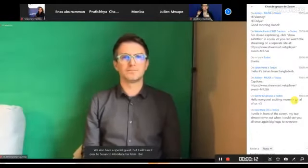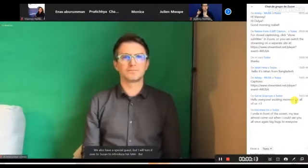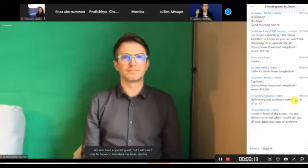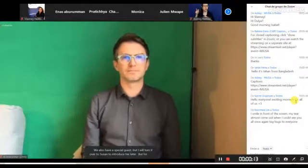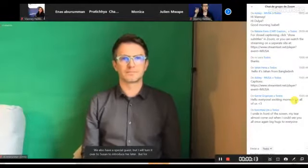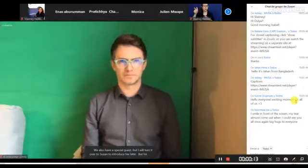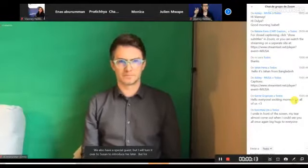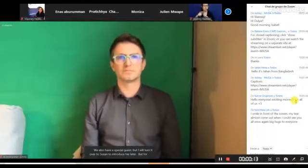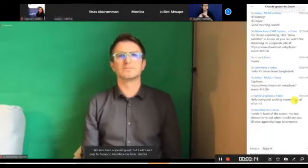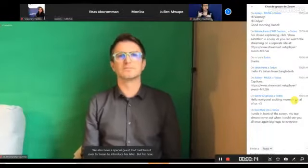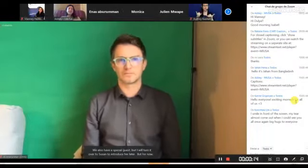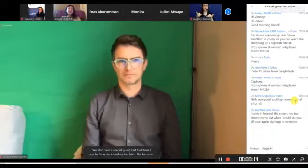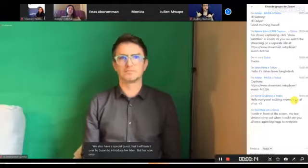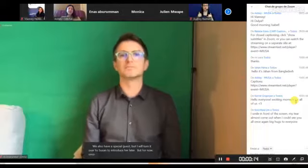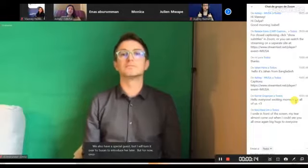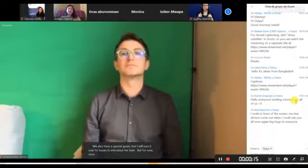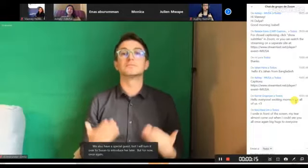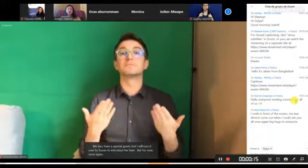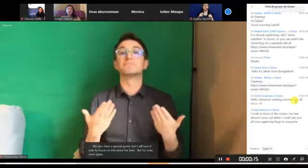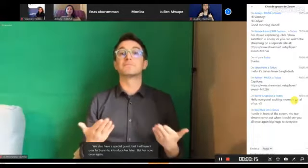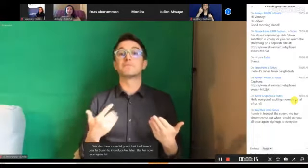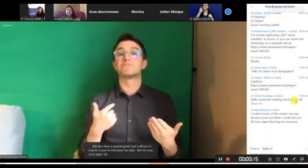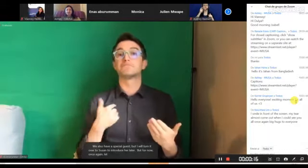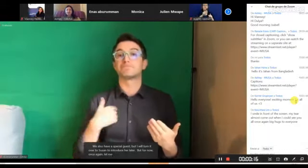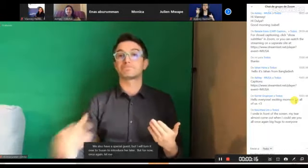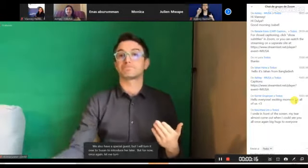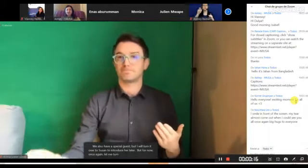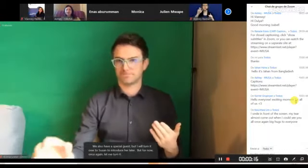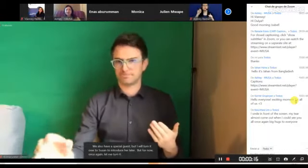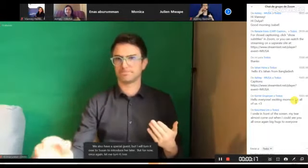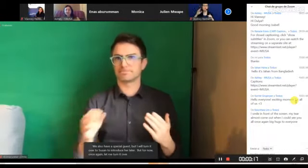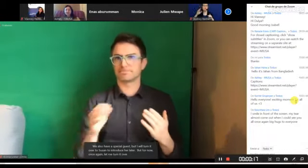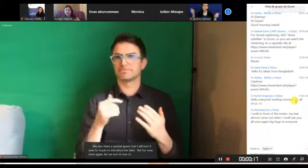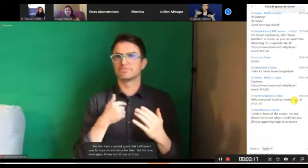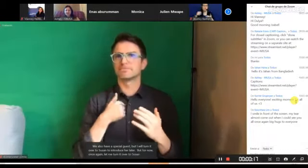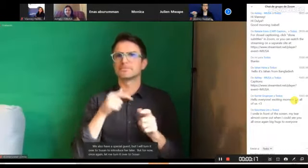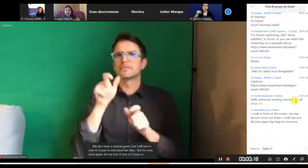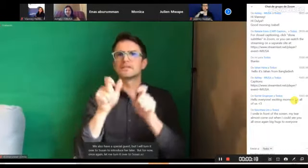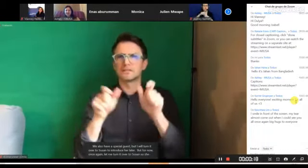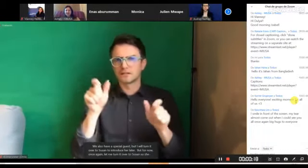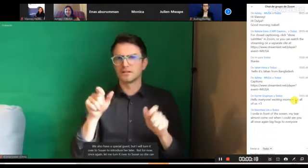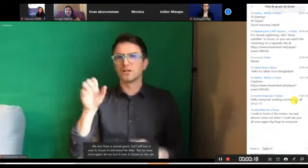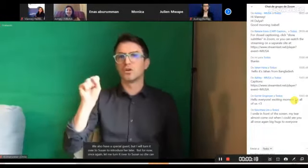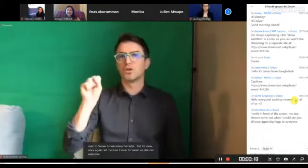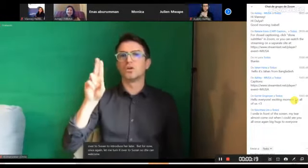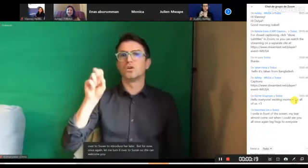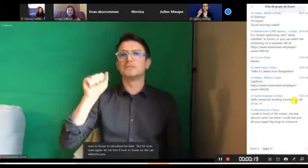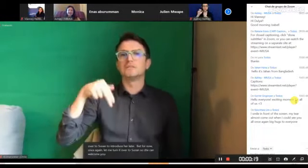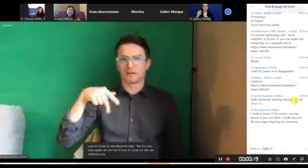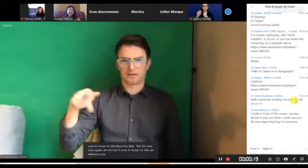cómo funciona se ve un intérprete y en la parte de abajo de la pantalla se ve el subtitulado